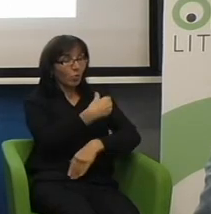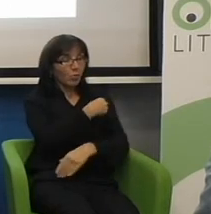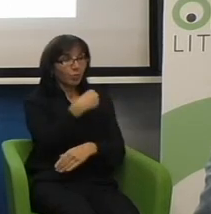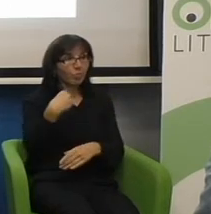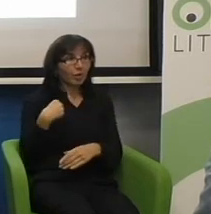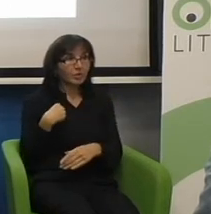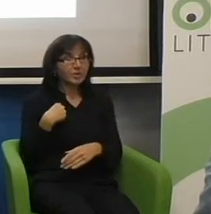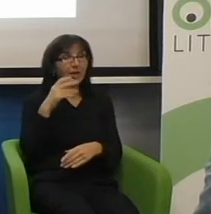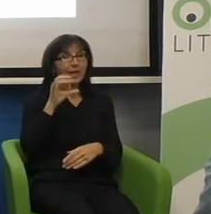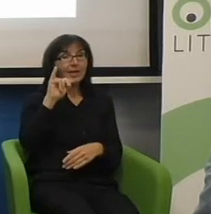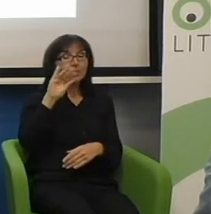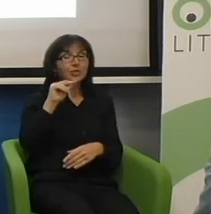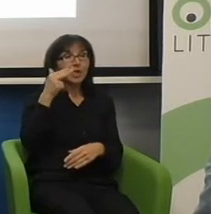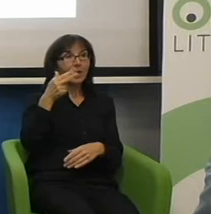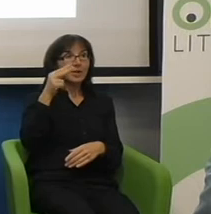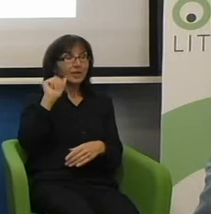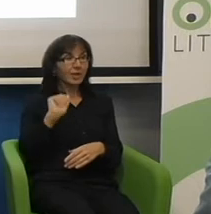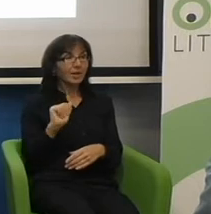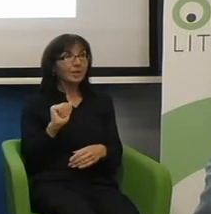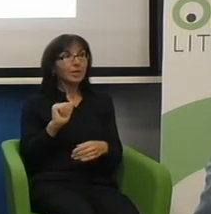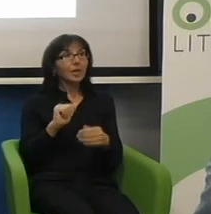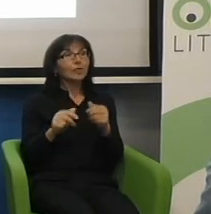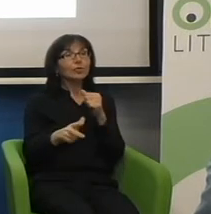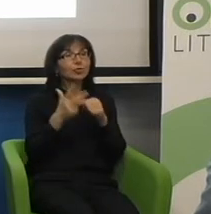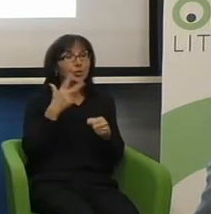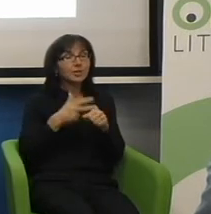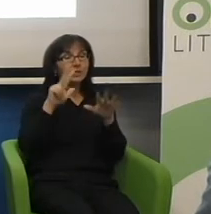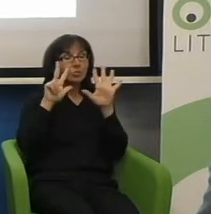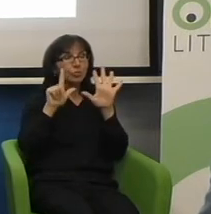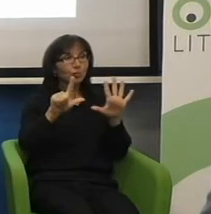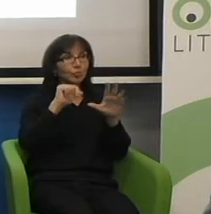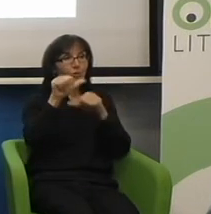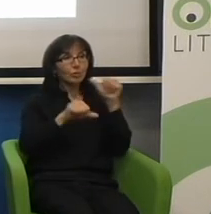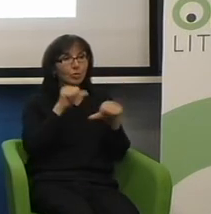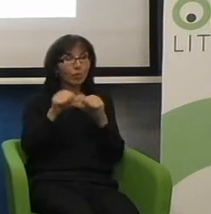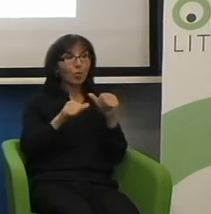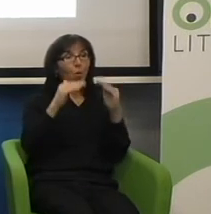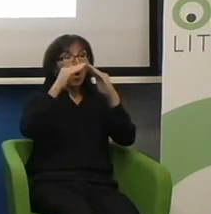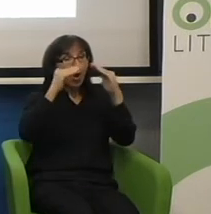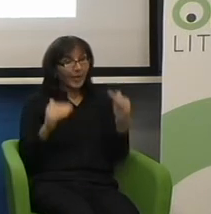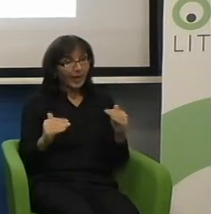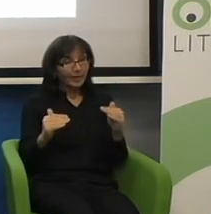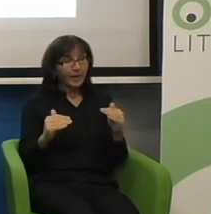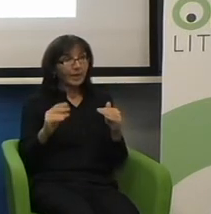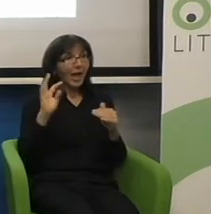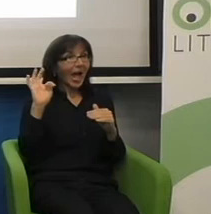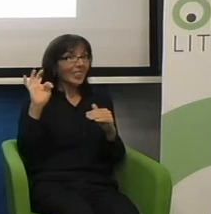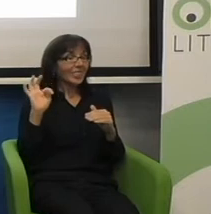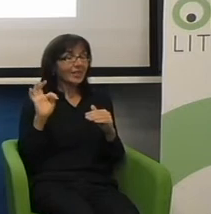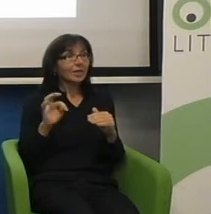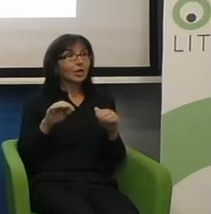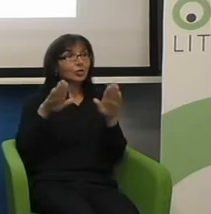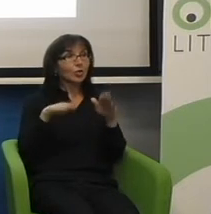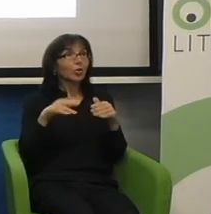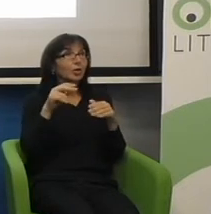szkoły w Siennym w roku 37. Chata, w której żyje Anna Lubczyk, stoi jakieś 300-500